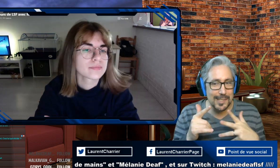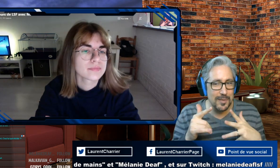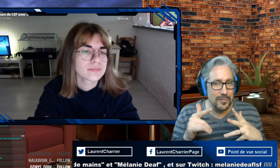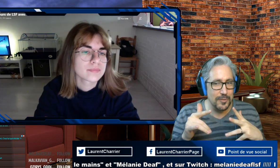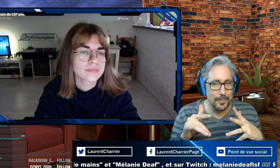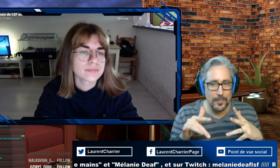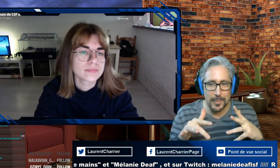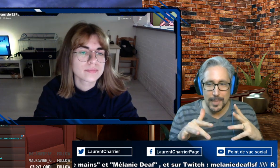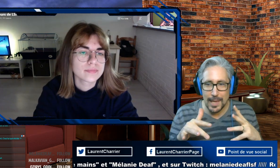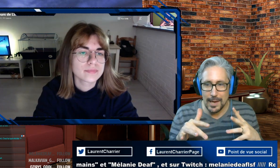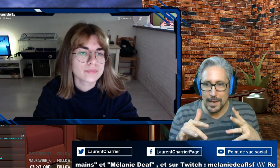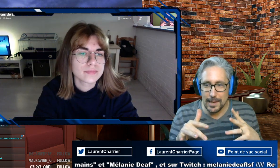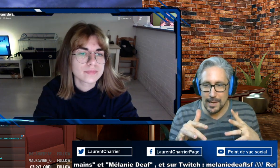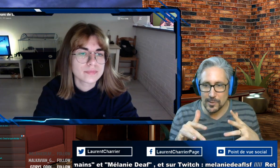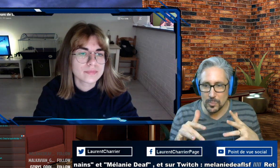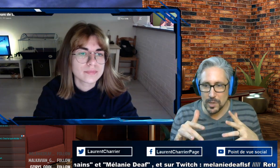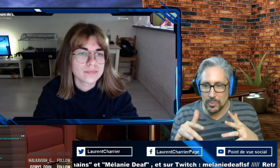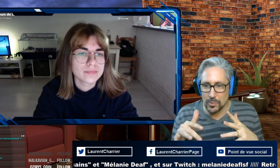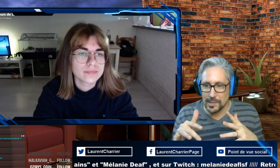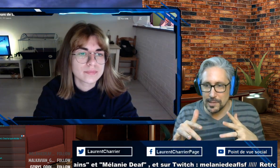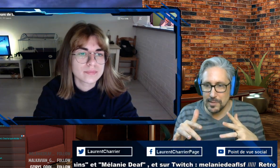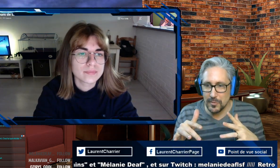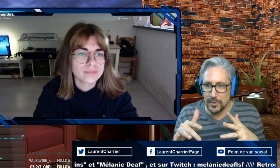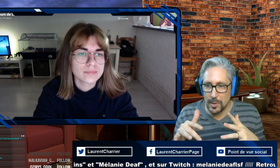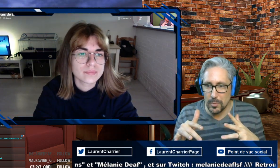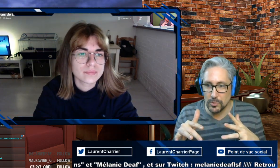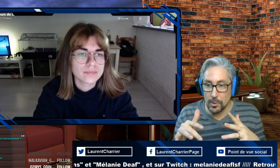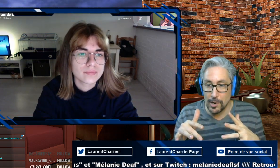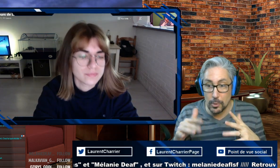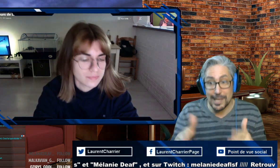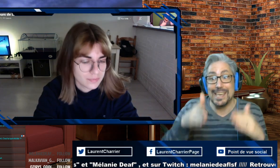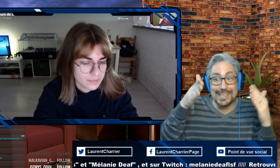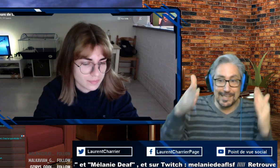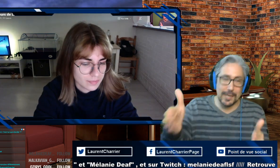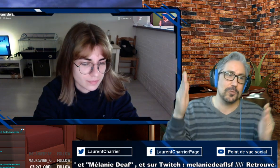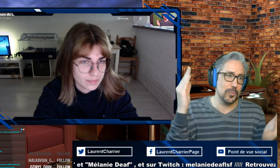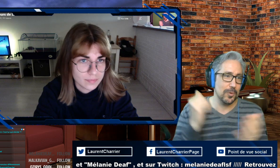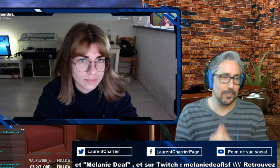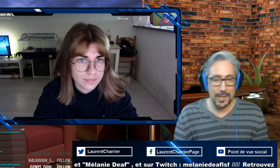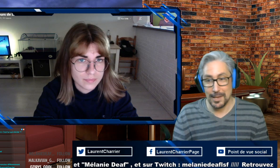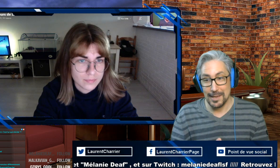la langue, la LSF, les lettres sont bien prononcées différemment d'une langue à l'autre.